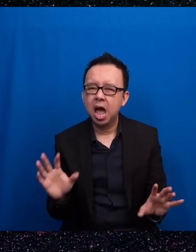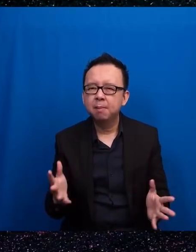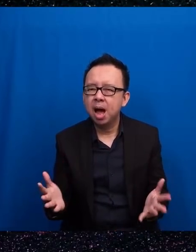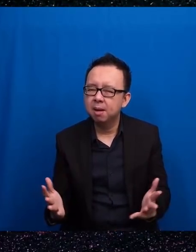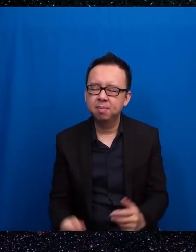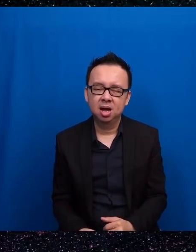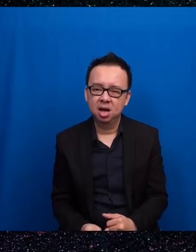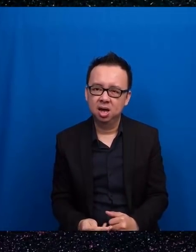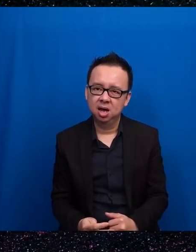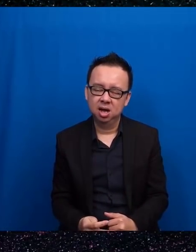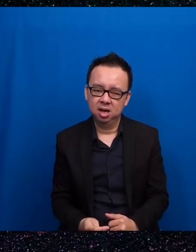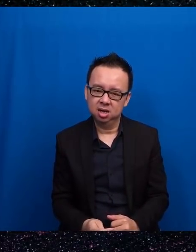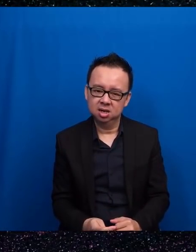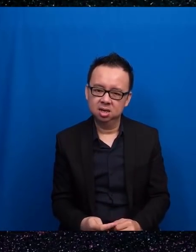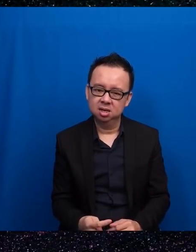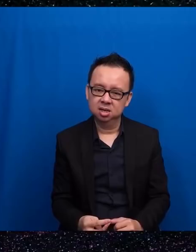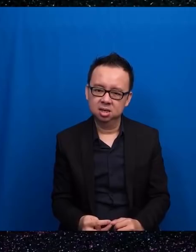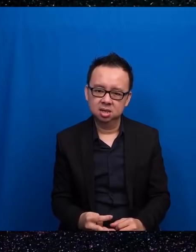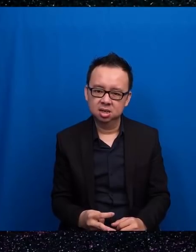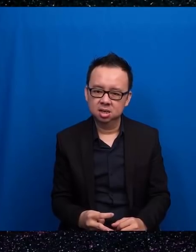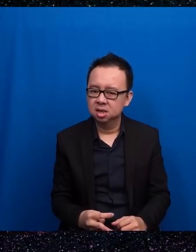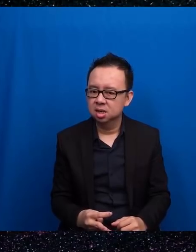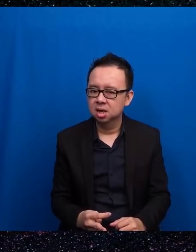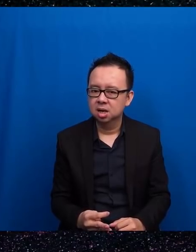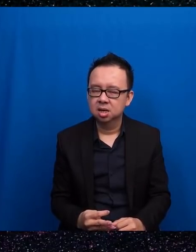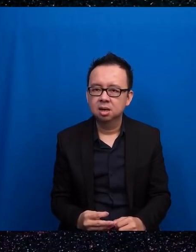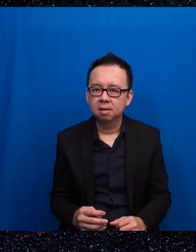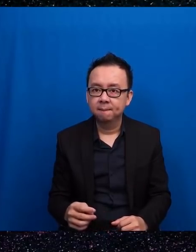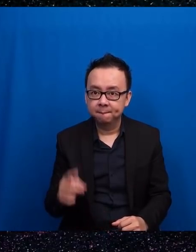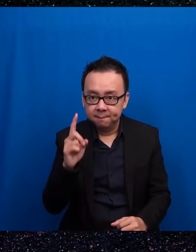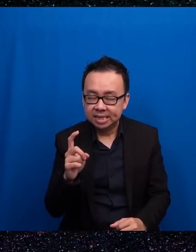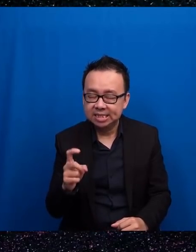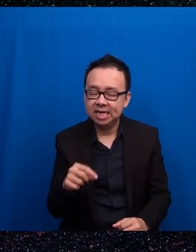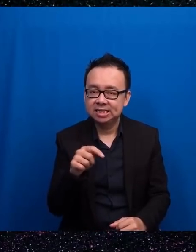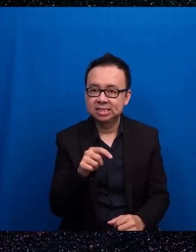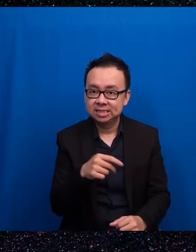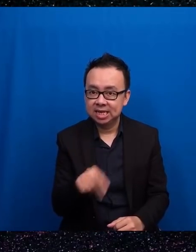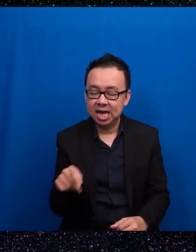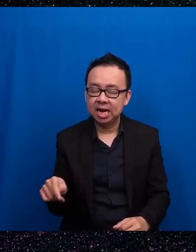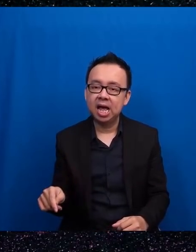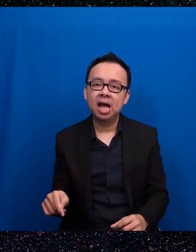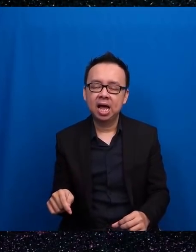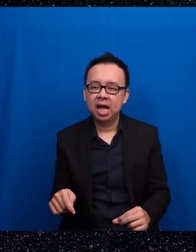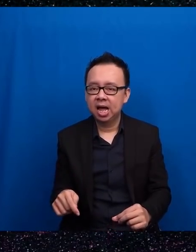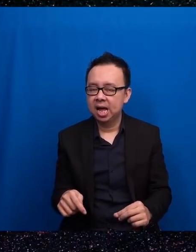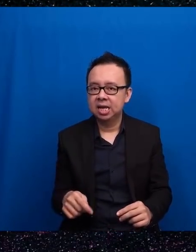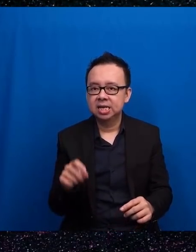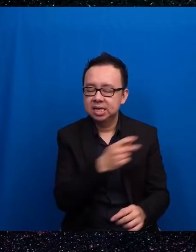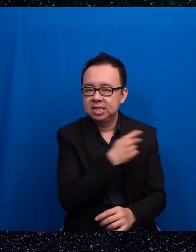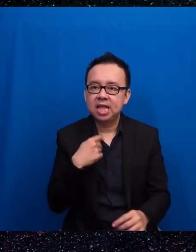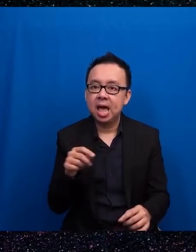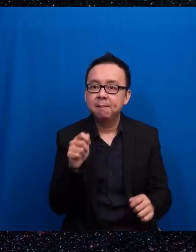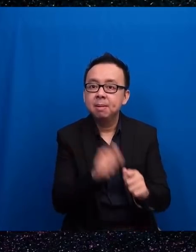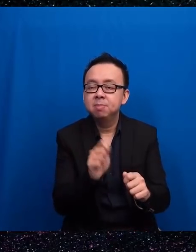nanti akan tangkap 153. Perahumu akan koyak, jadi pastikan sekarang, bagian-bagian yang masih bisa bocor air danau